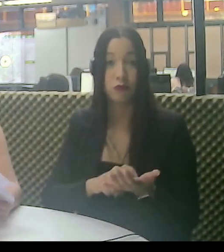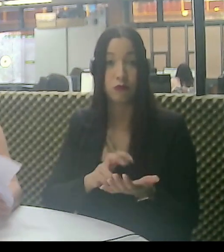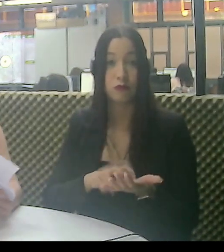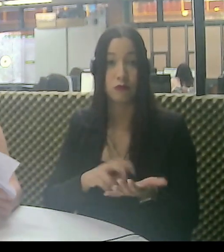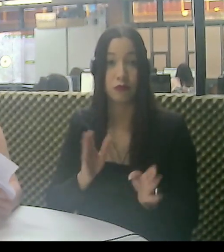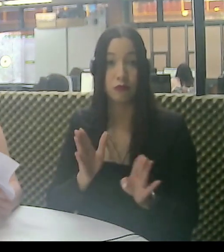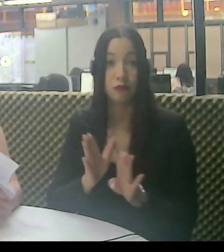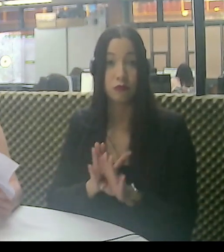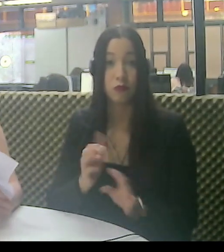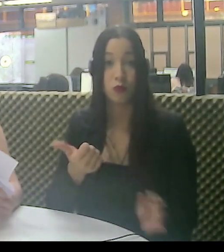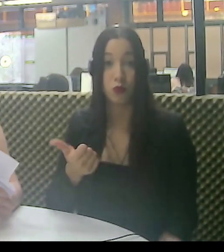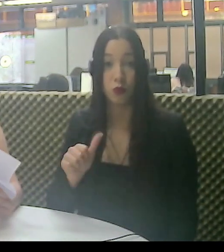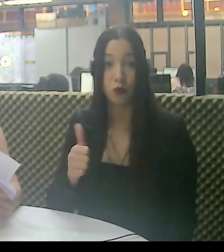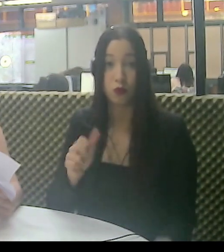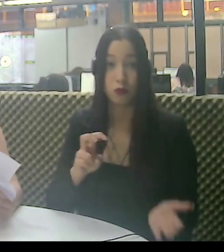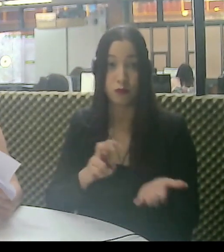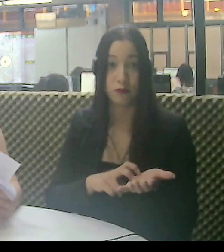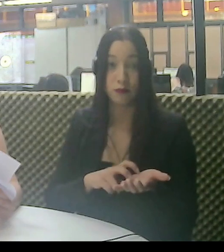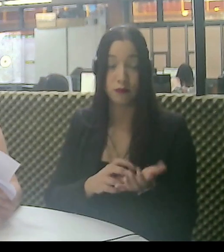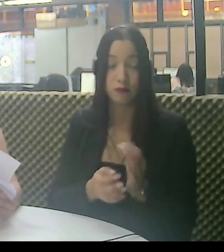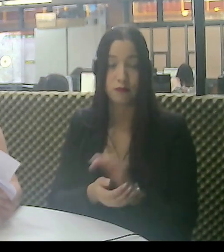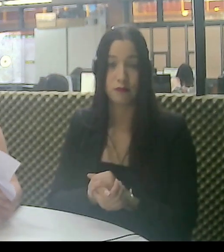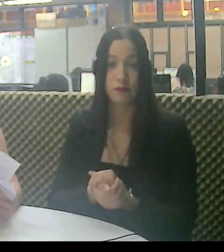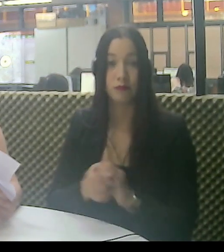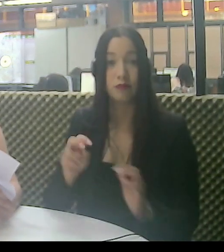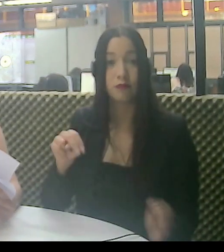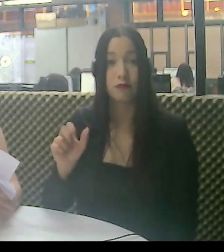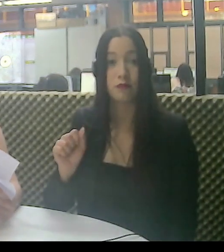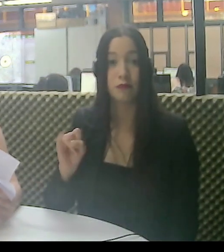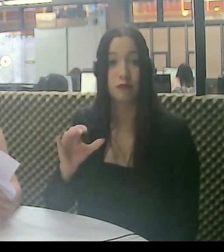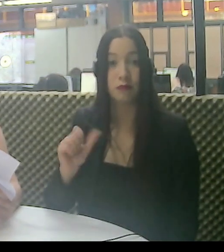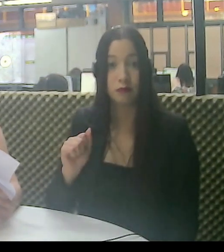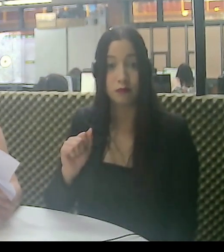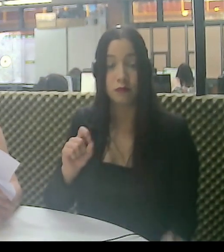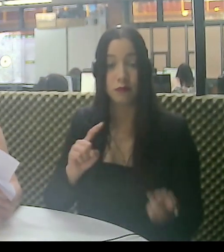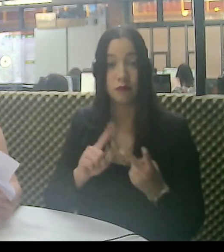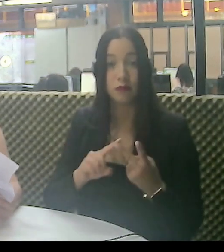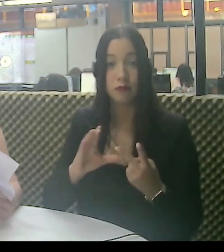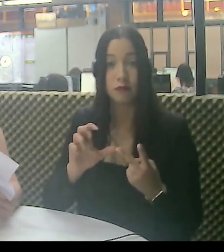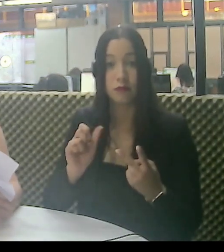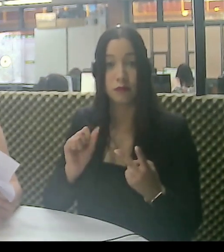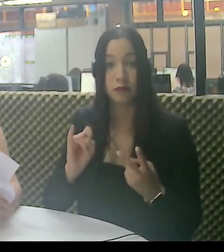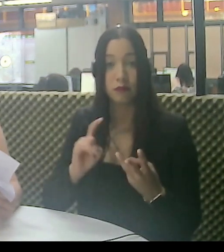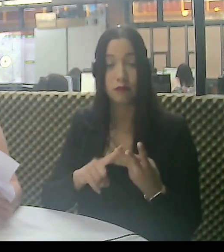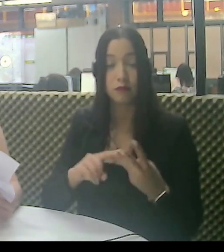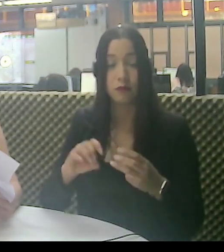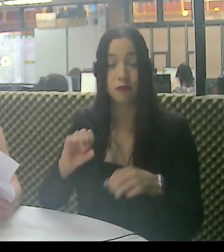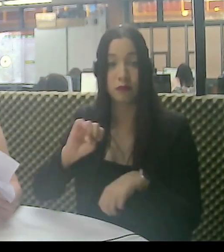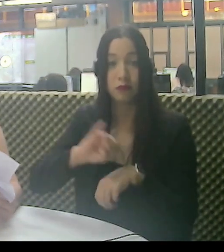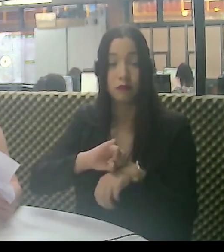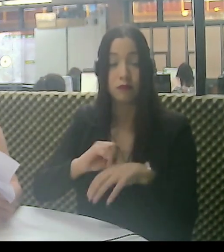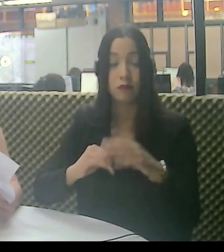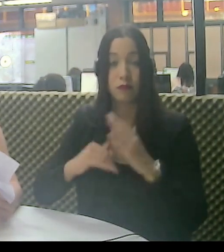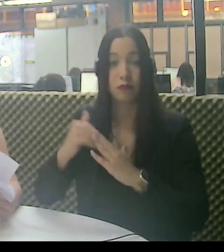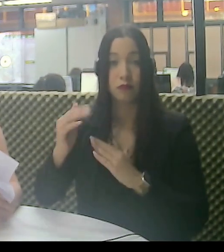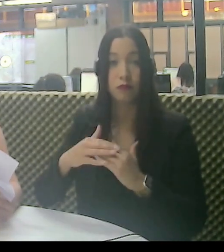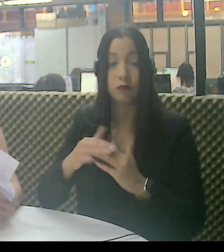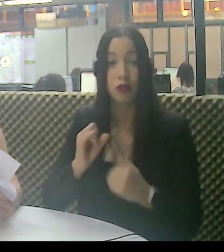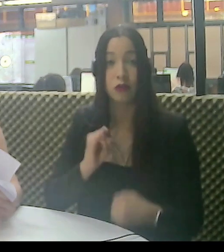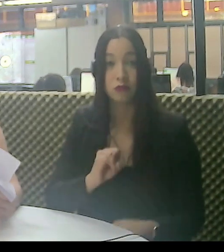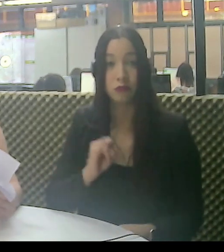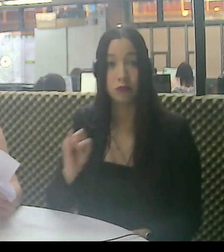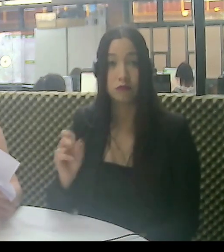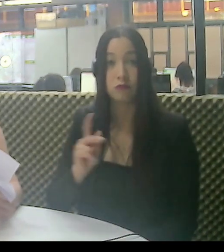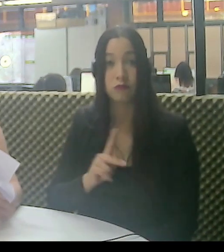às 11 horas nos naicas reais e centros caberá aos instrutores